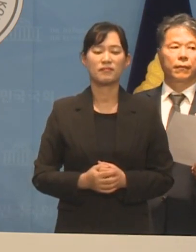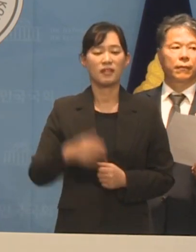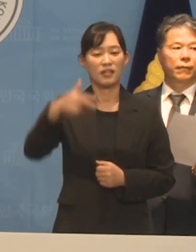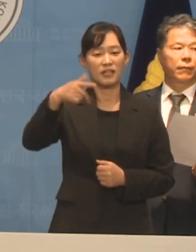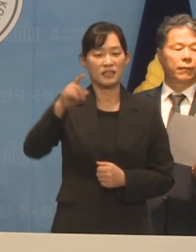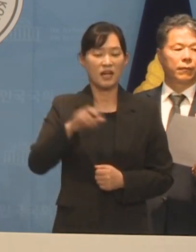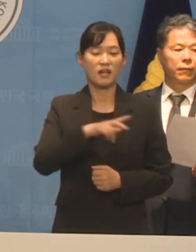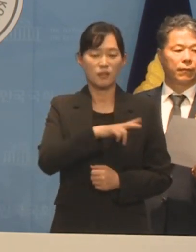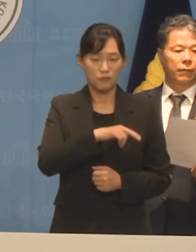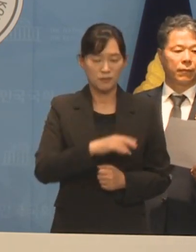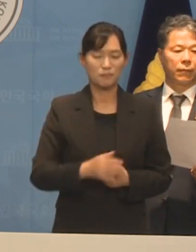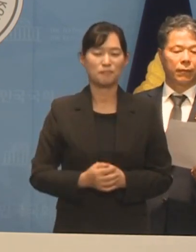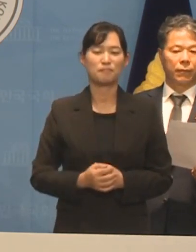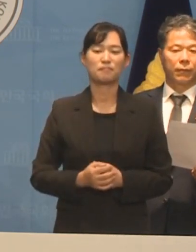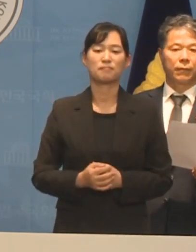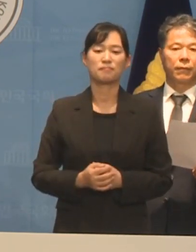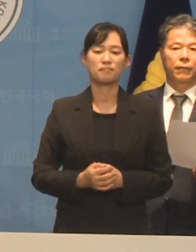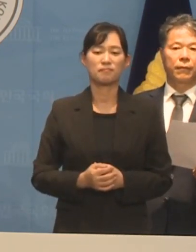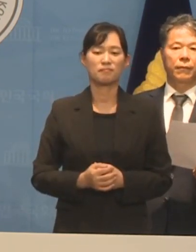장종태 의원님,